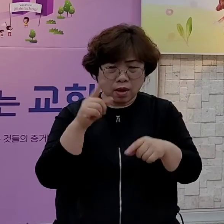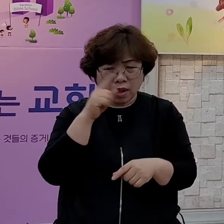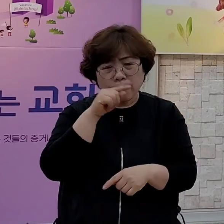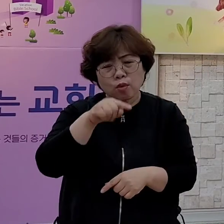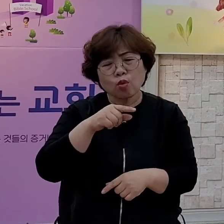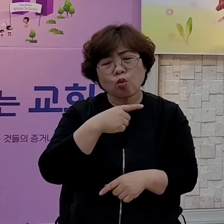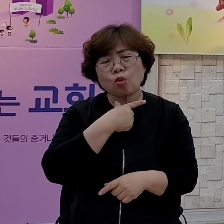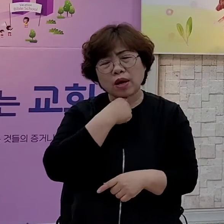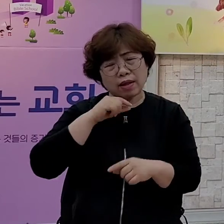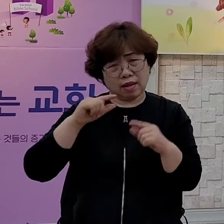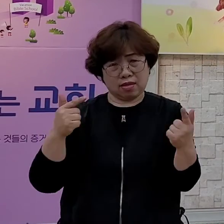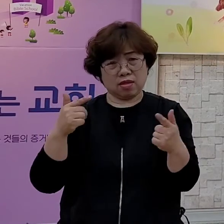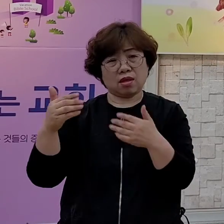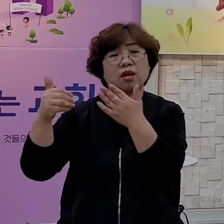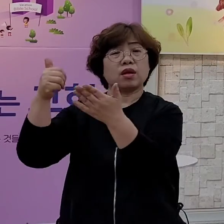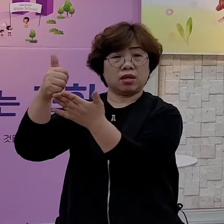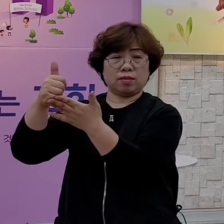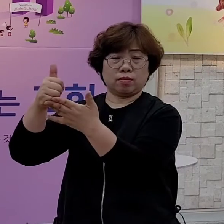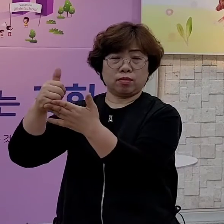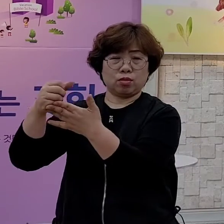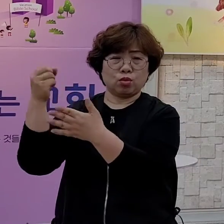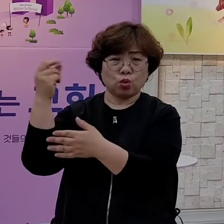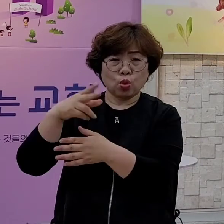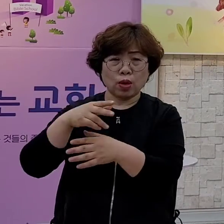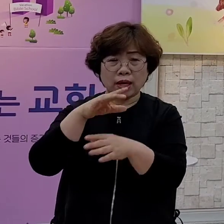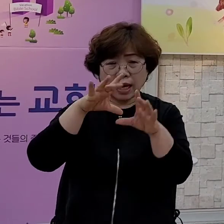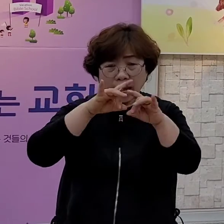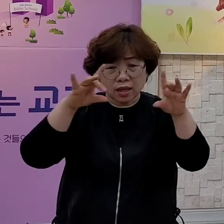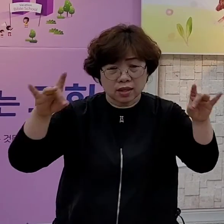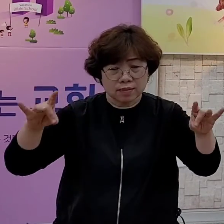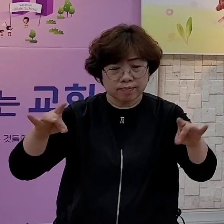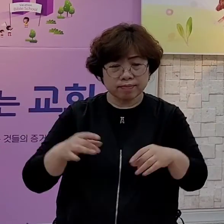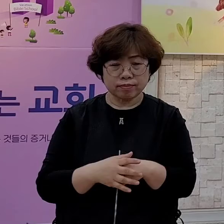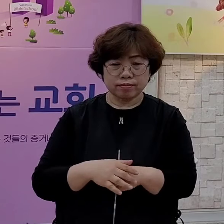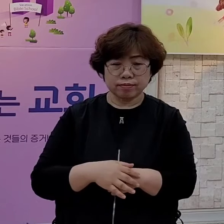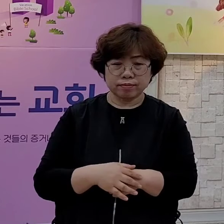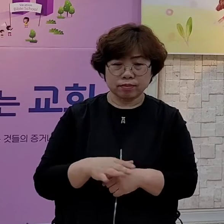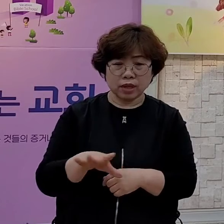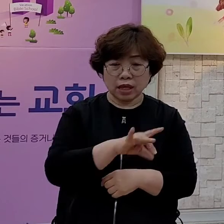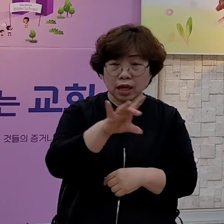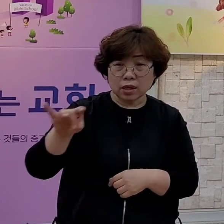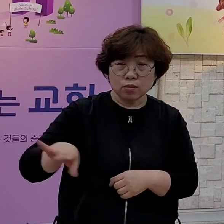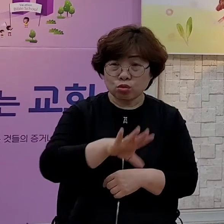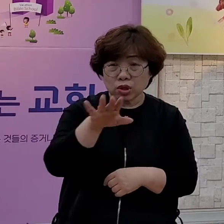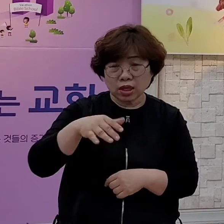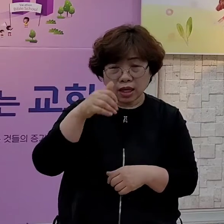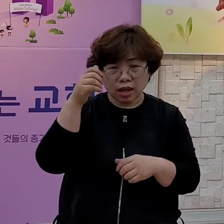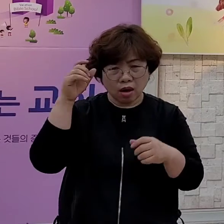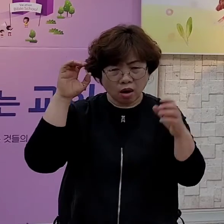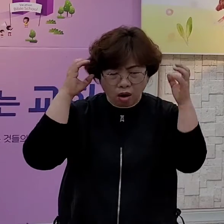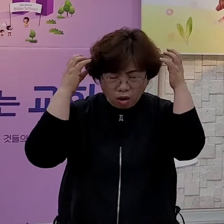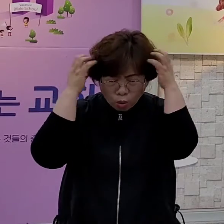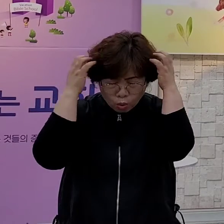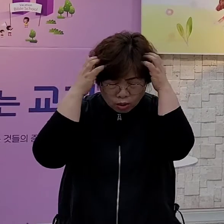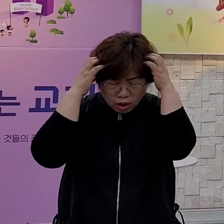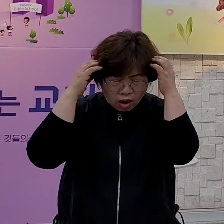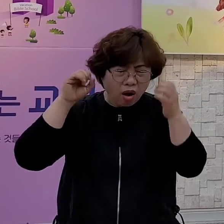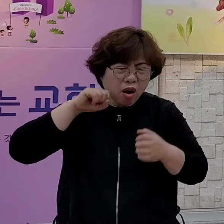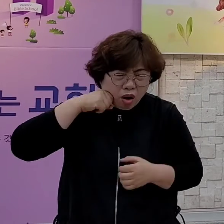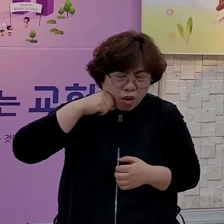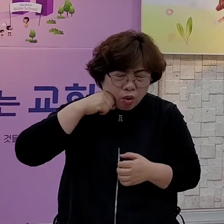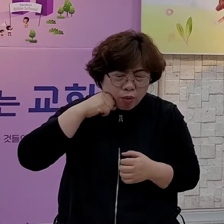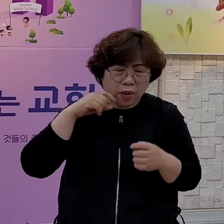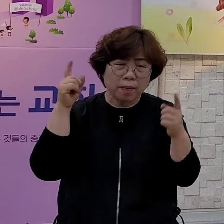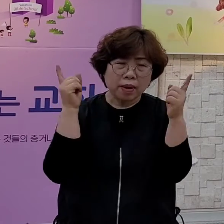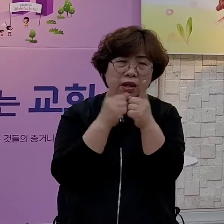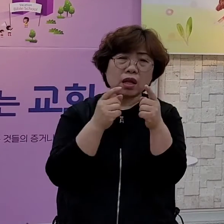심지어는요, 우리에게 때로는 고난과 시험과 역경과 어려움이 온다 할지라도 그 자체도 왜 온다고요? 그게 우리에게